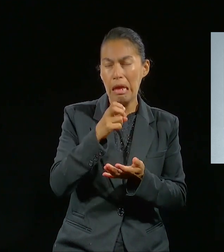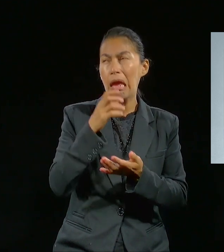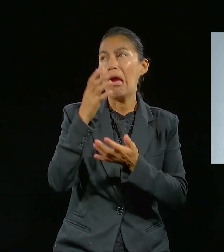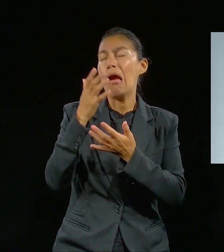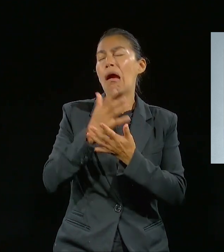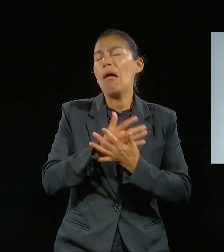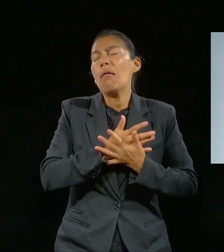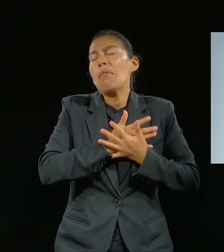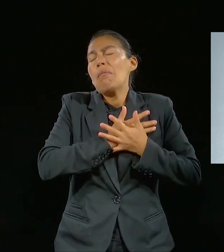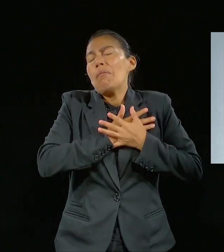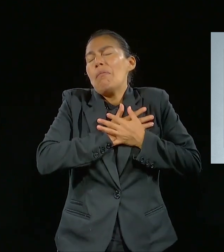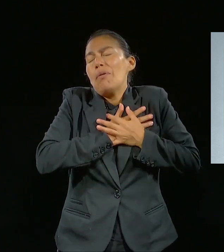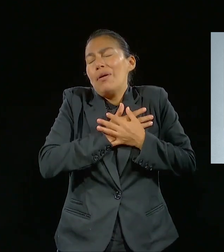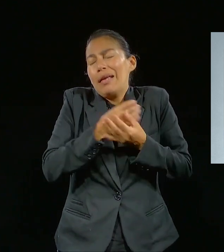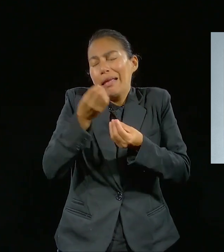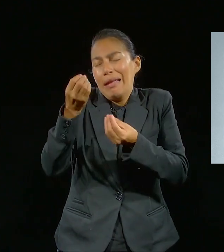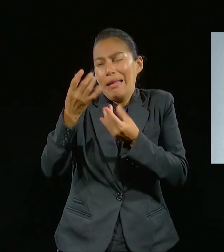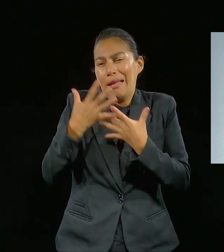recibido de ella.